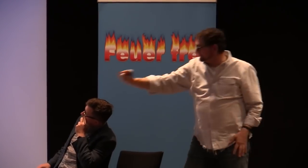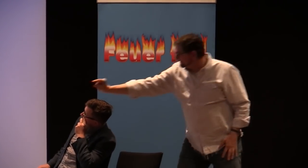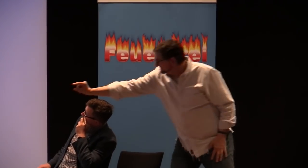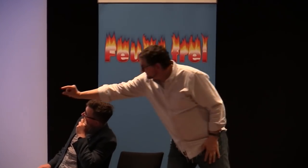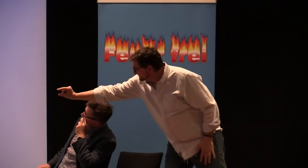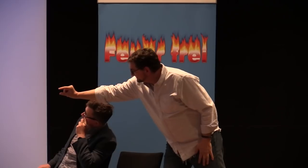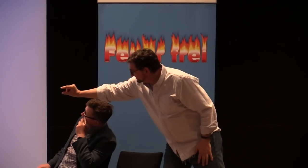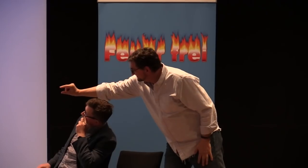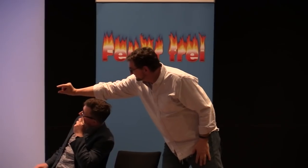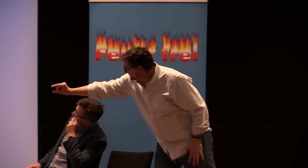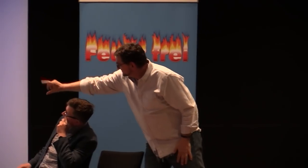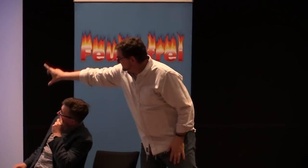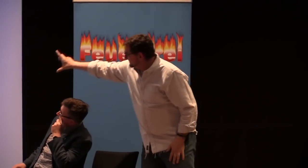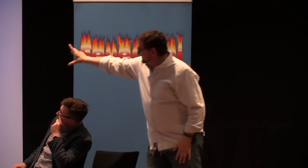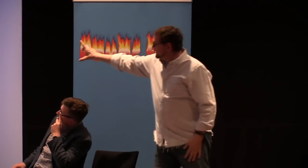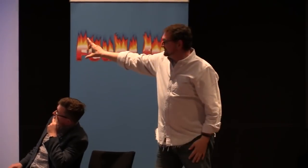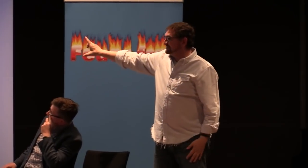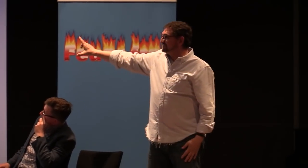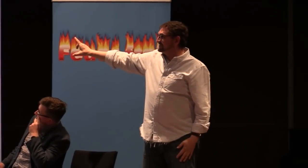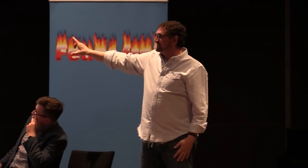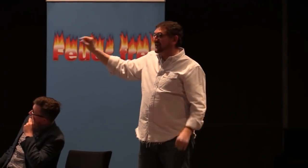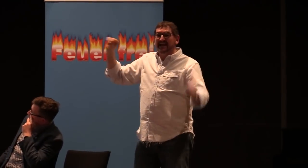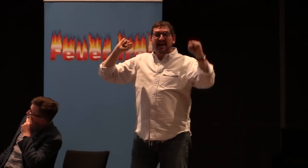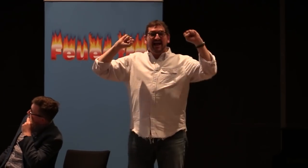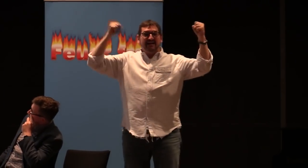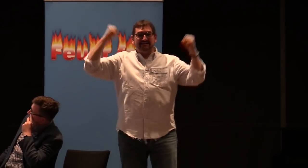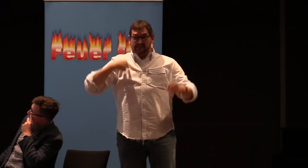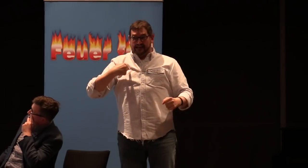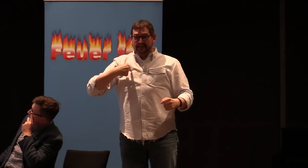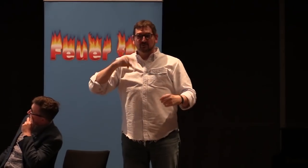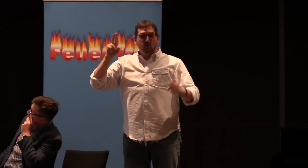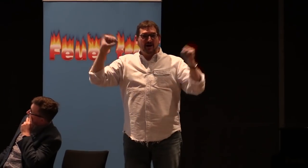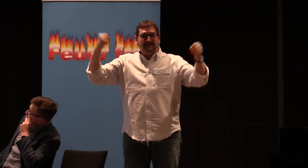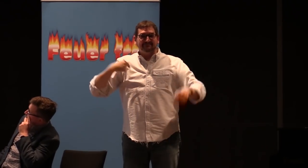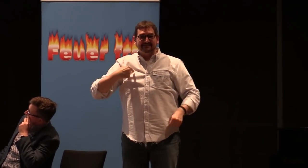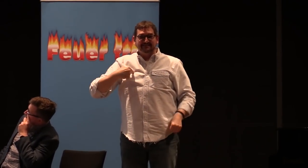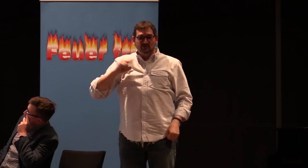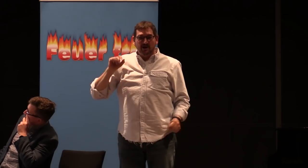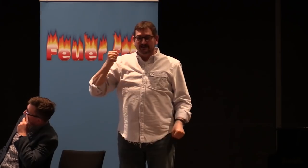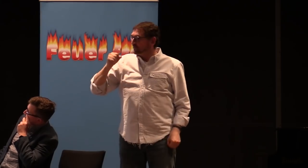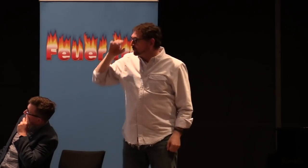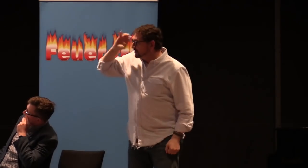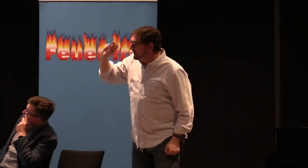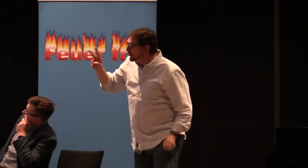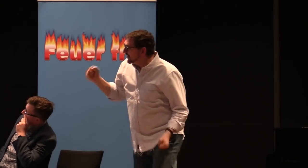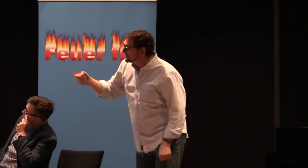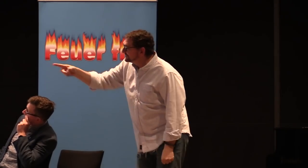Also die aktiven, wenn man mal sieht, da unten, die Jugendlichen, ganz, ganz, ganz unten die Kurve und da, wo die Spitze